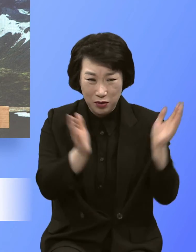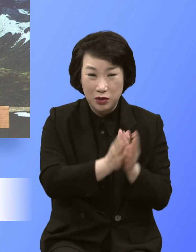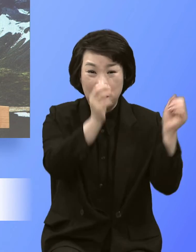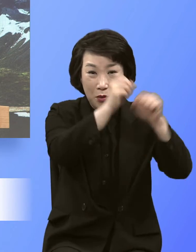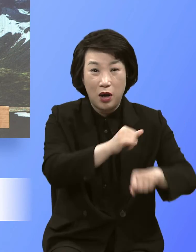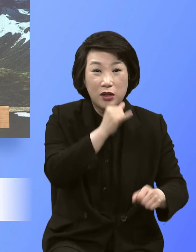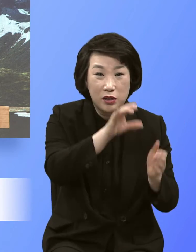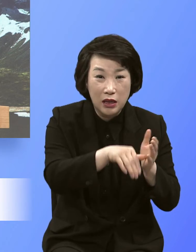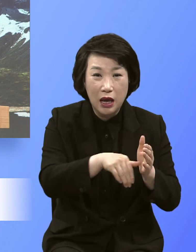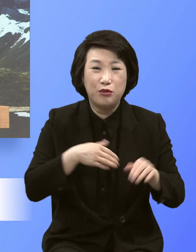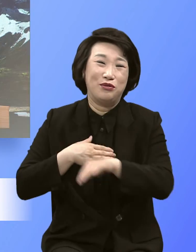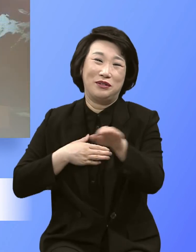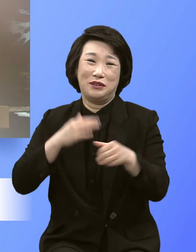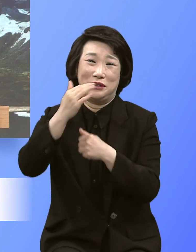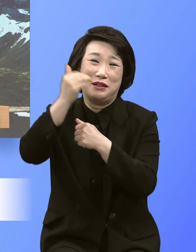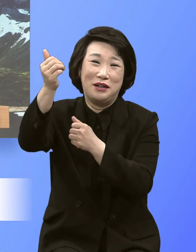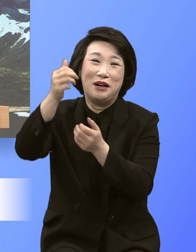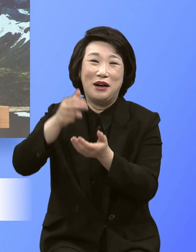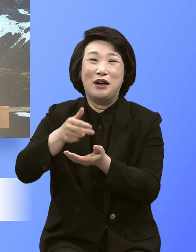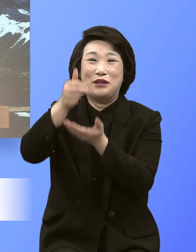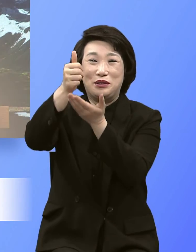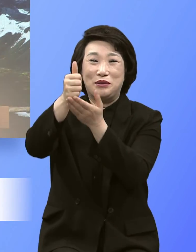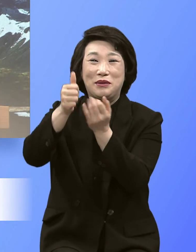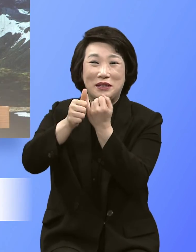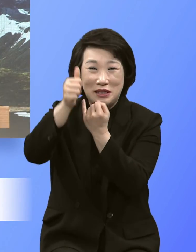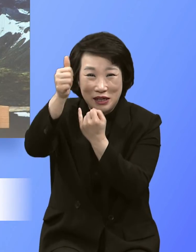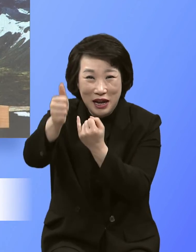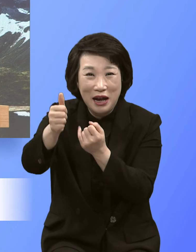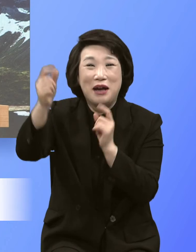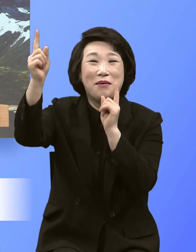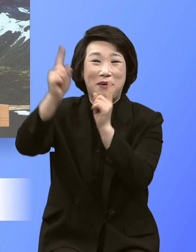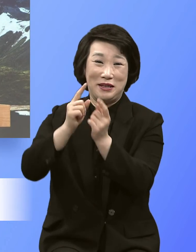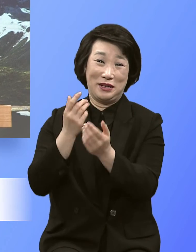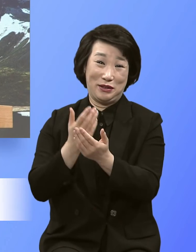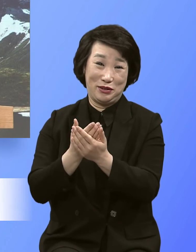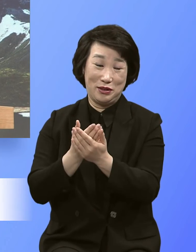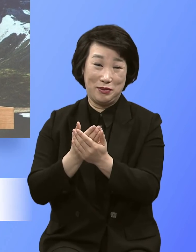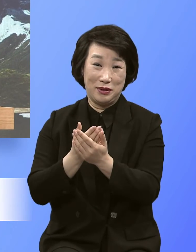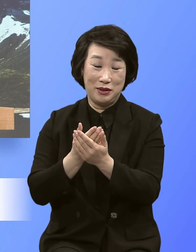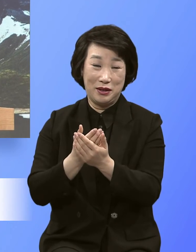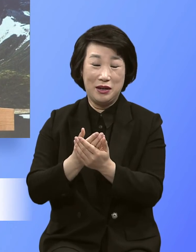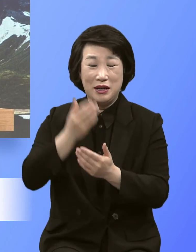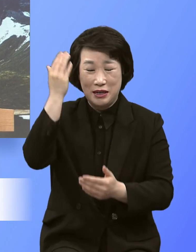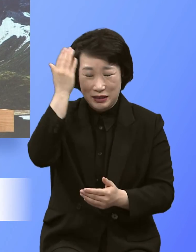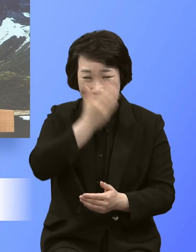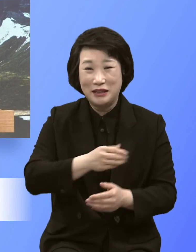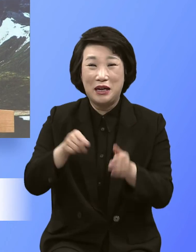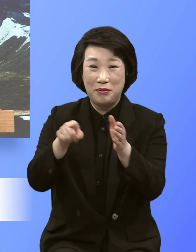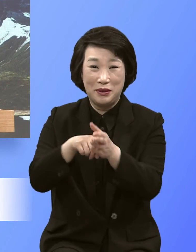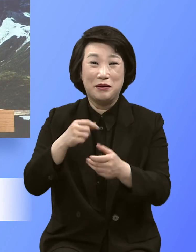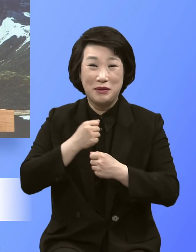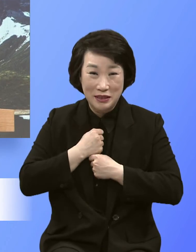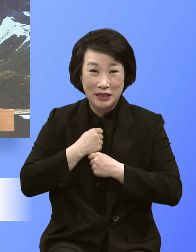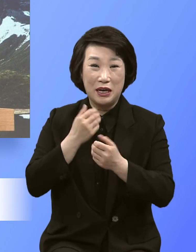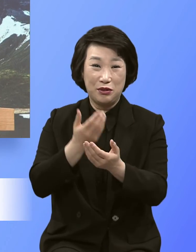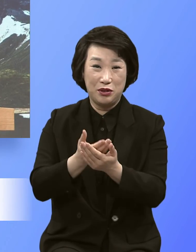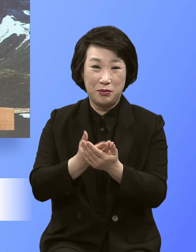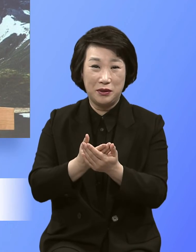멸망할 때 우리는 공중에서 신랑 되신 주님 뵙게 하옵소서. 정절을 지키게